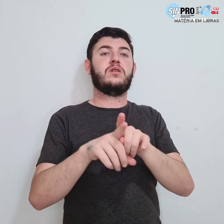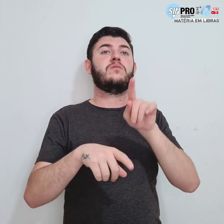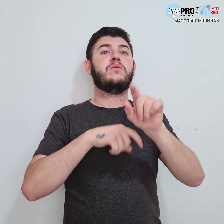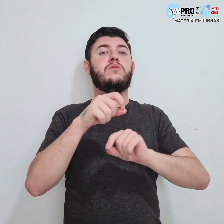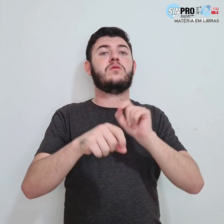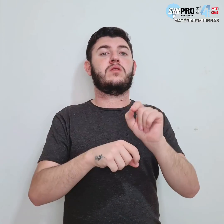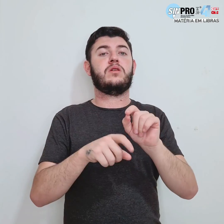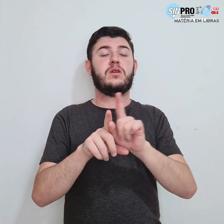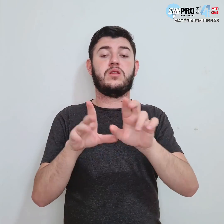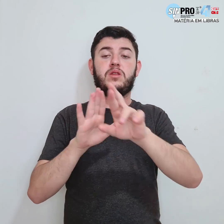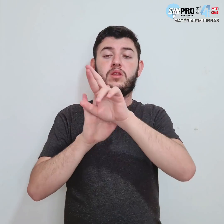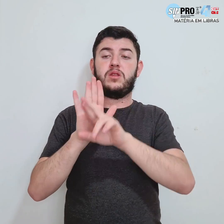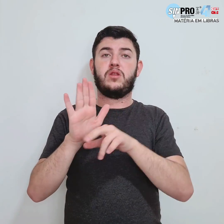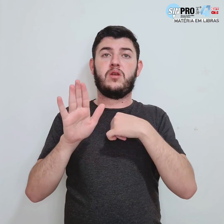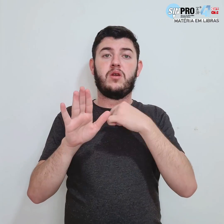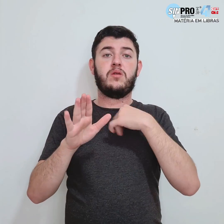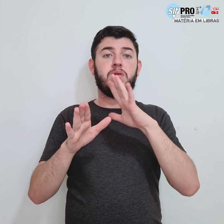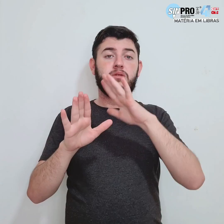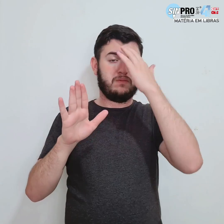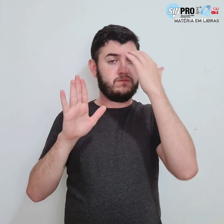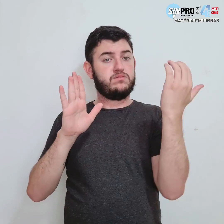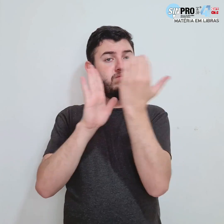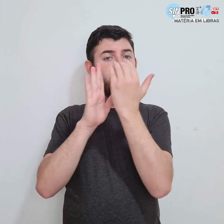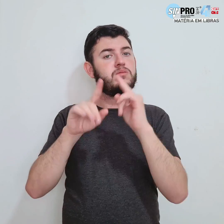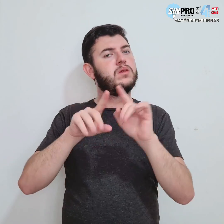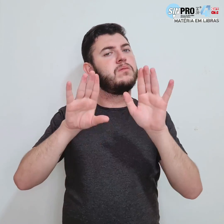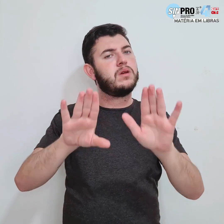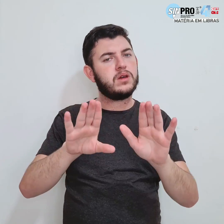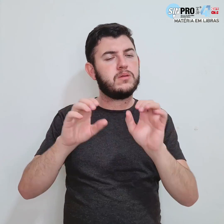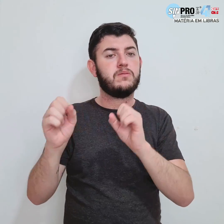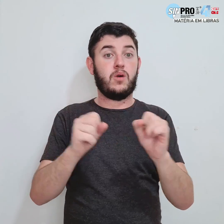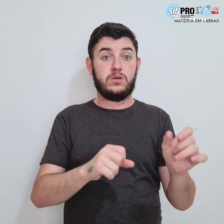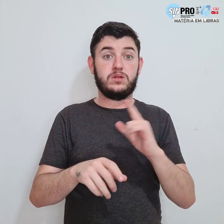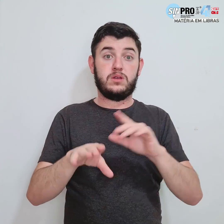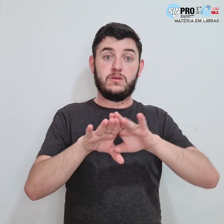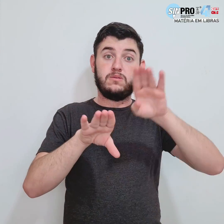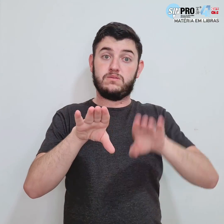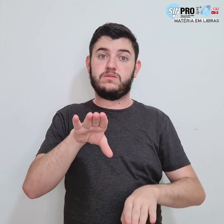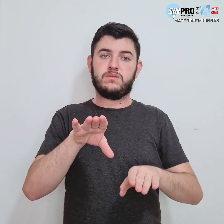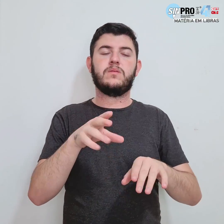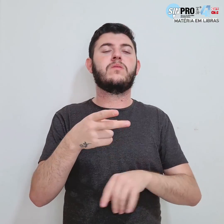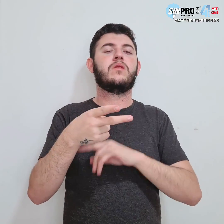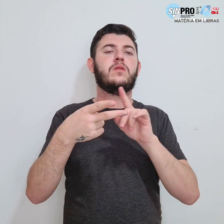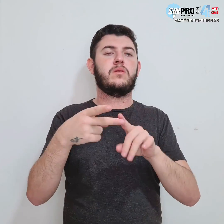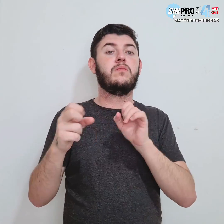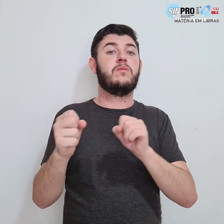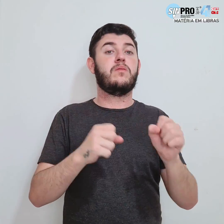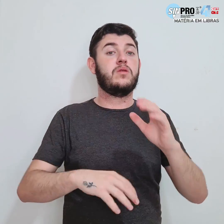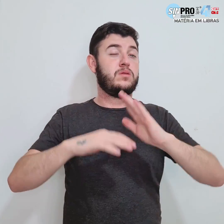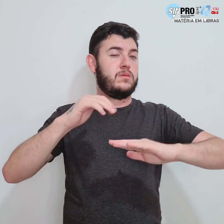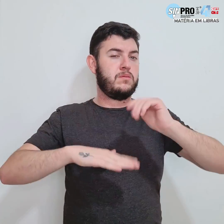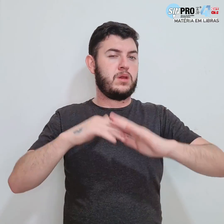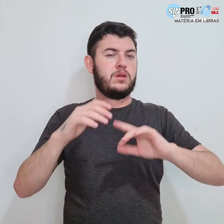a interiorização das normas. Além disso, pode-se acentuar desigualdades maiores, pode ser uma